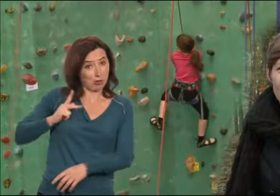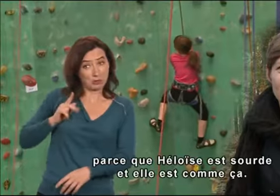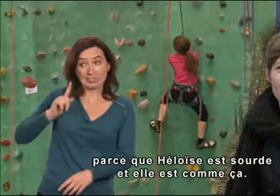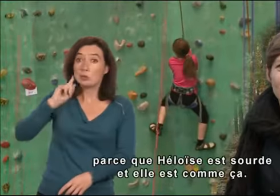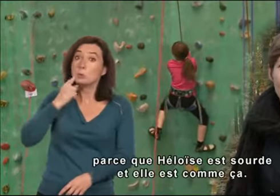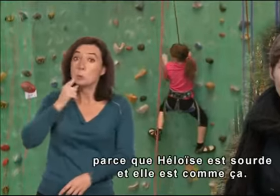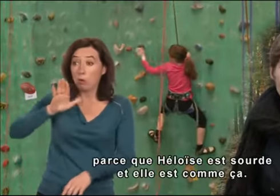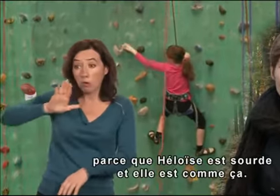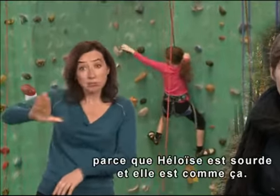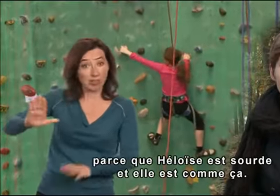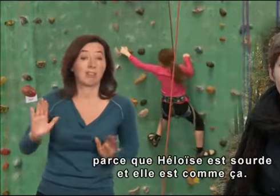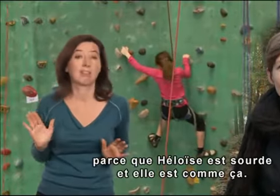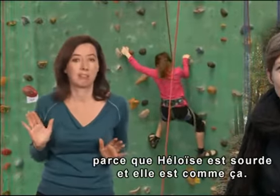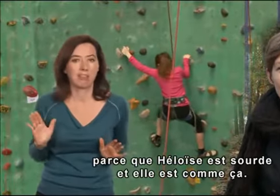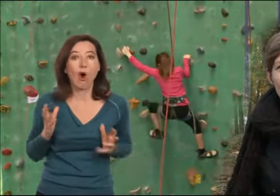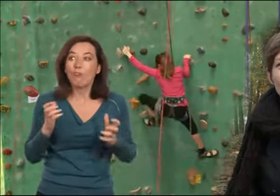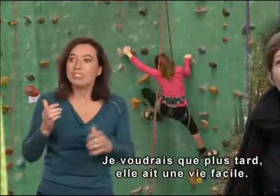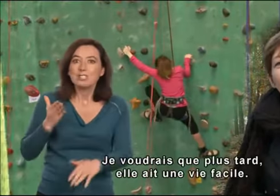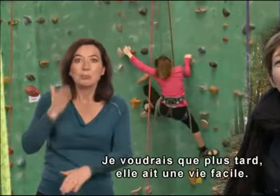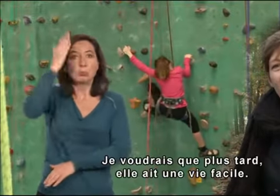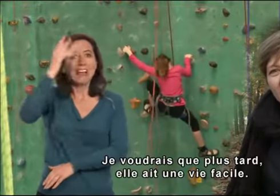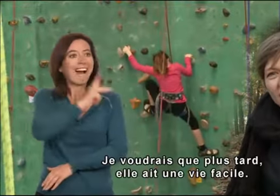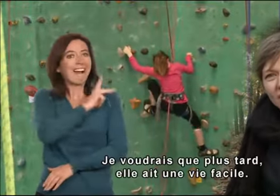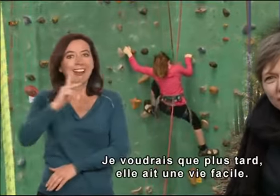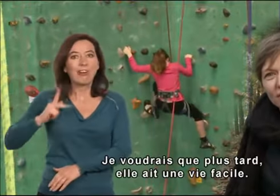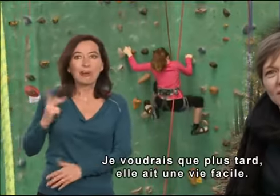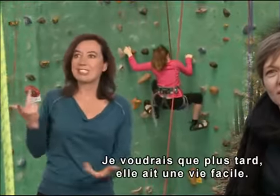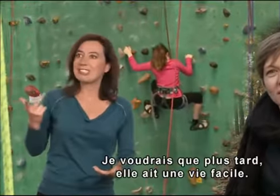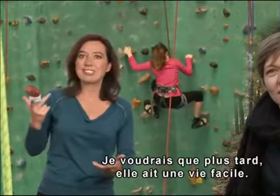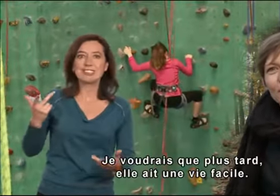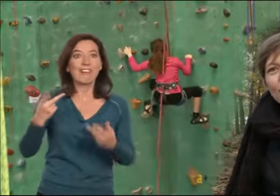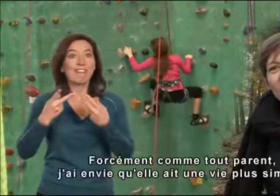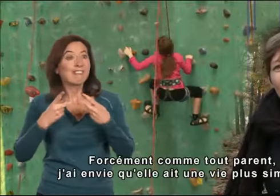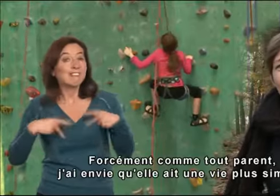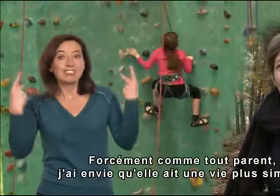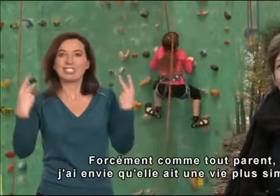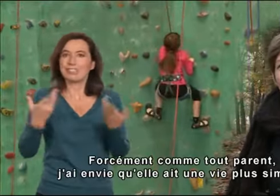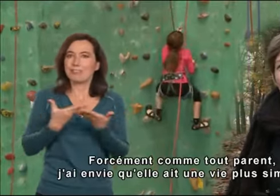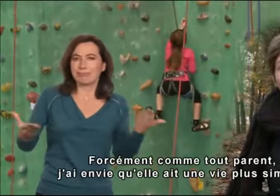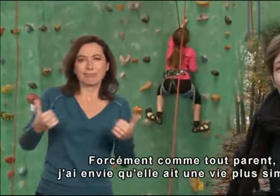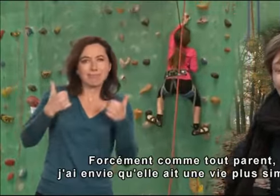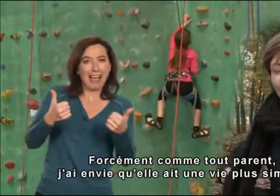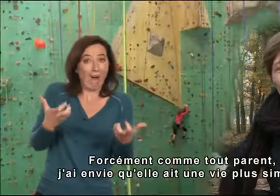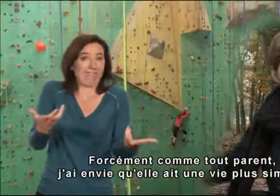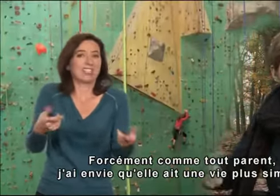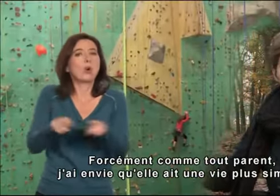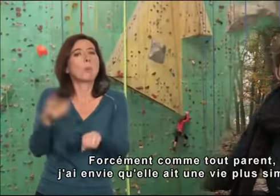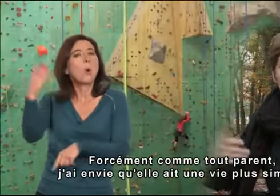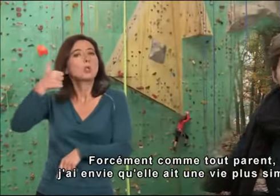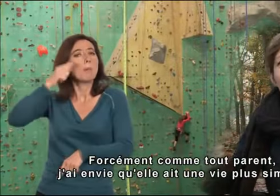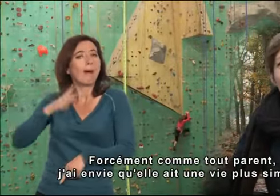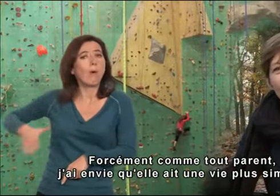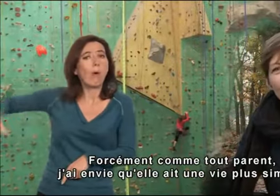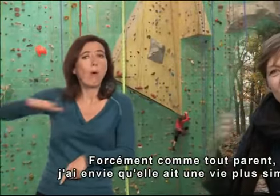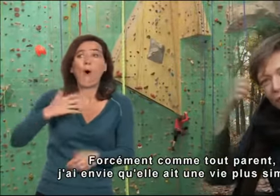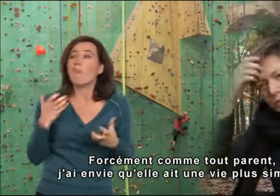voudrais, parce que Héloïse, elle est sourde et elle est comme ça. Je voudrais que plus tard, elle ait une vie facile. Je voudrais qu'elle ait, forcément, comme tout parent, j'ai